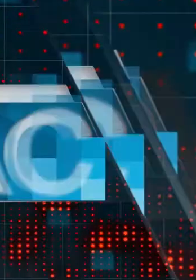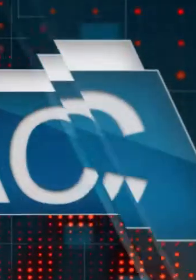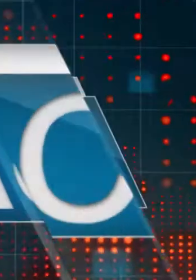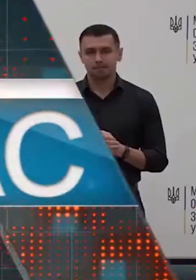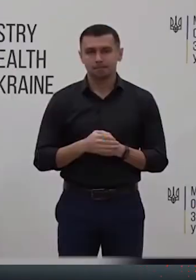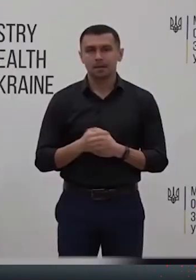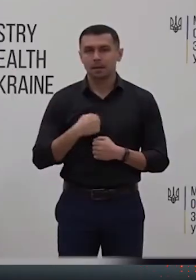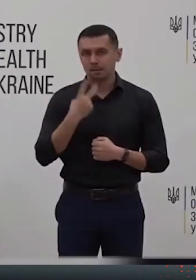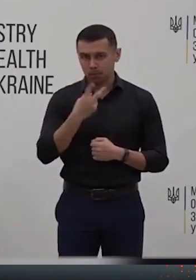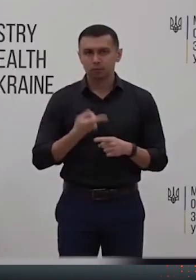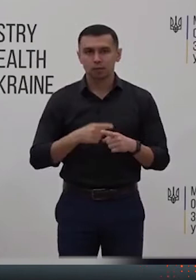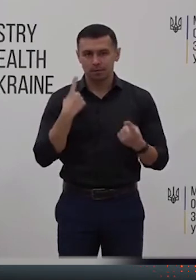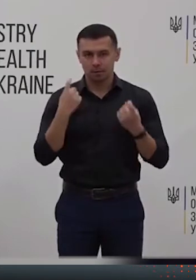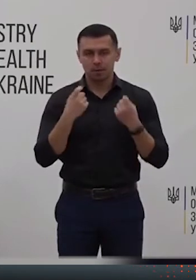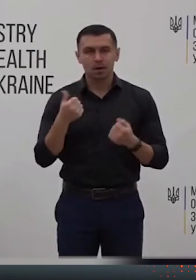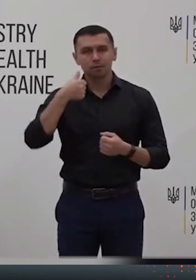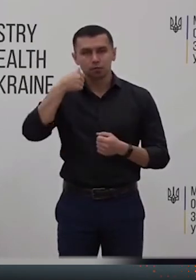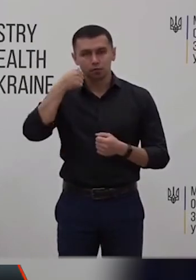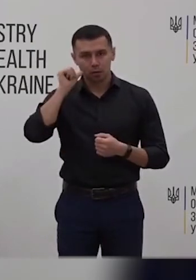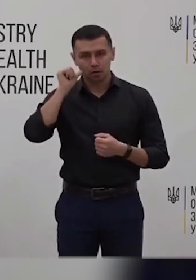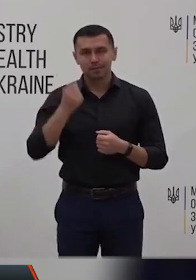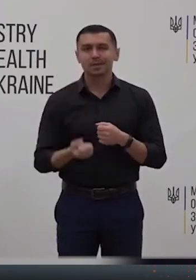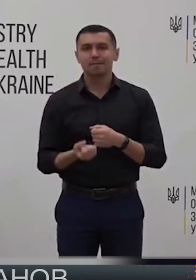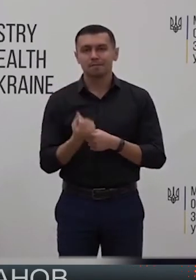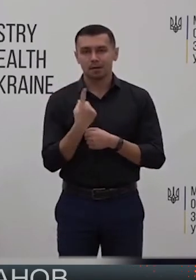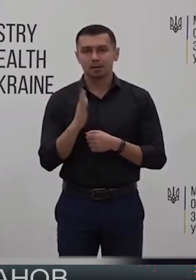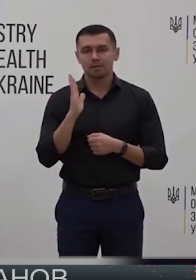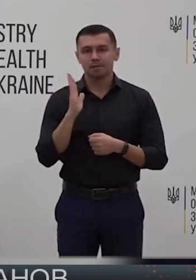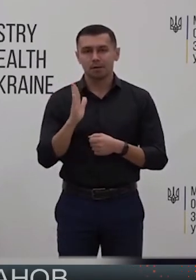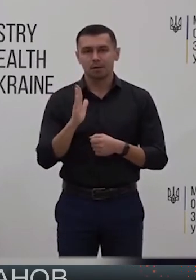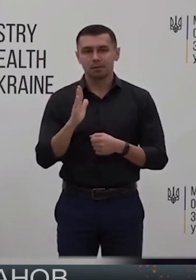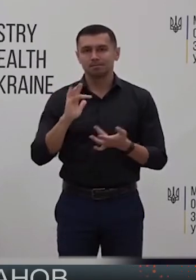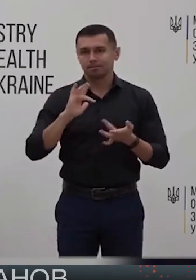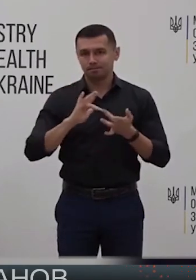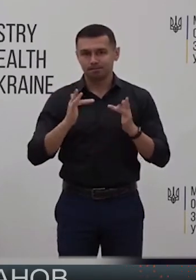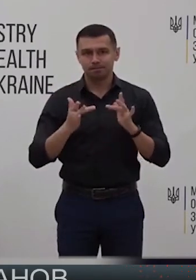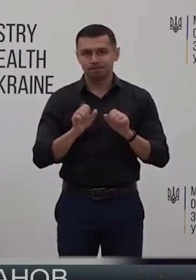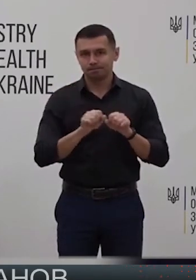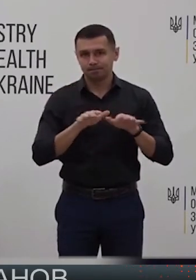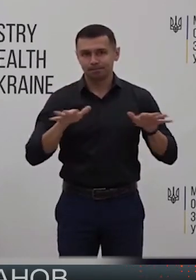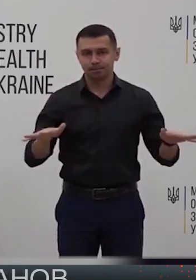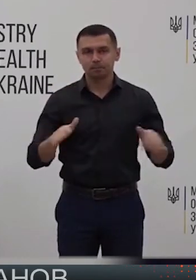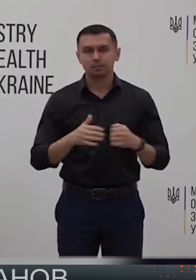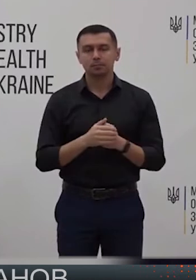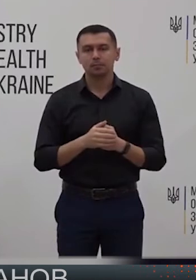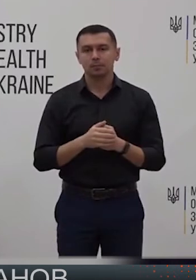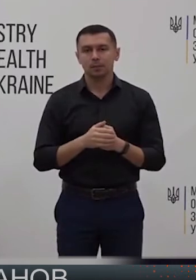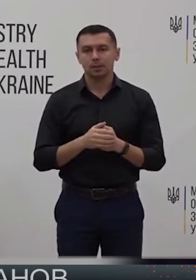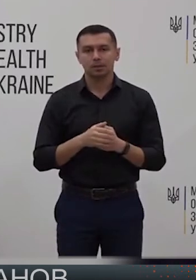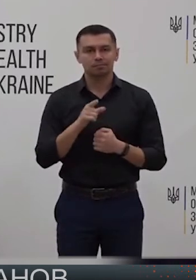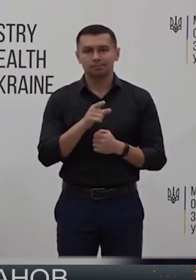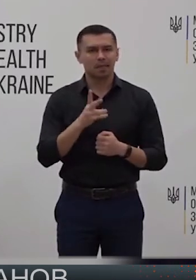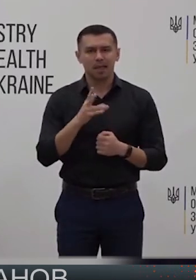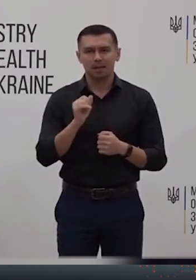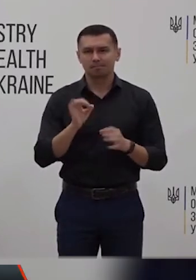заперечив. Я бачив цю інформацію, яка вчора з'явилась в мережі. Вона не